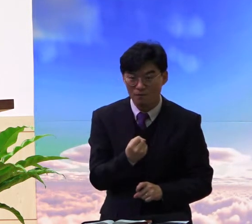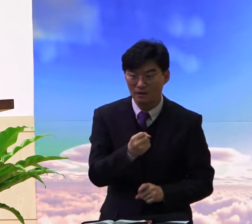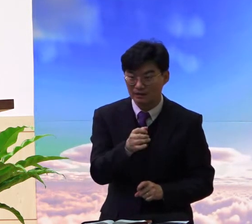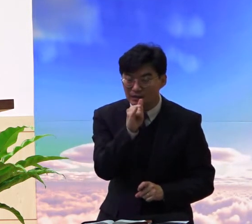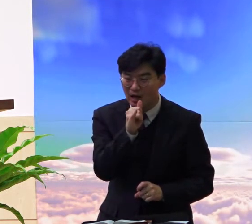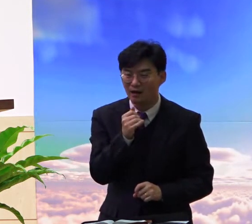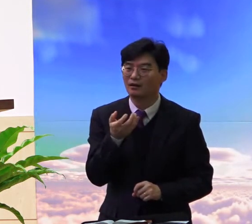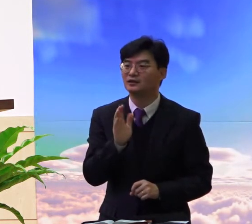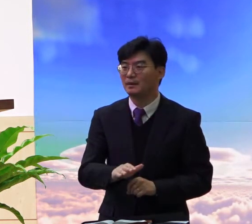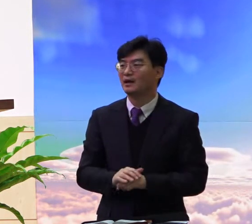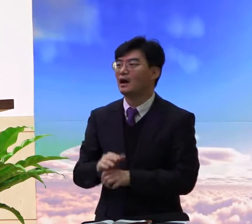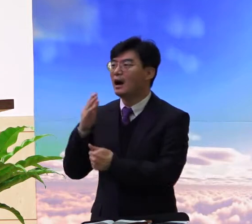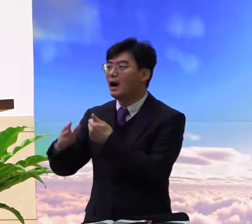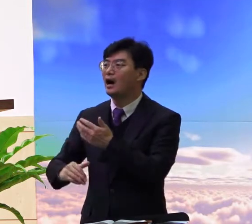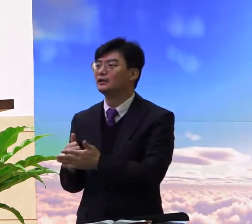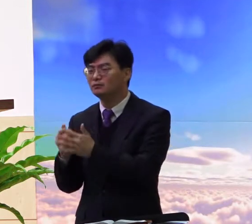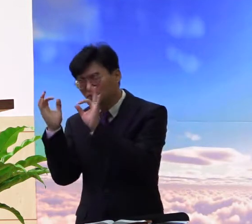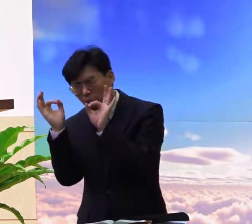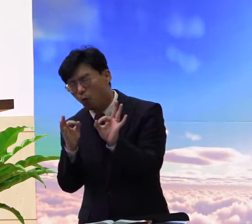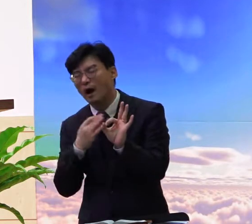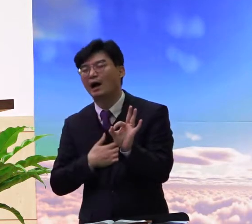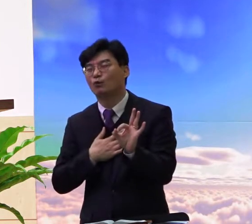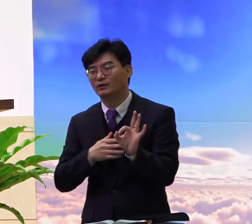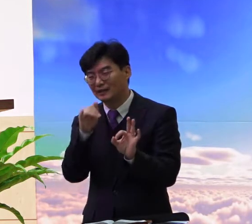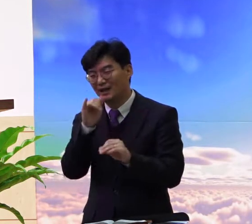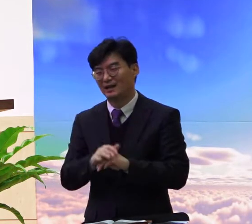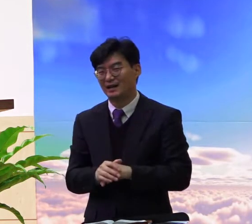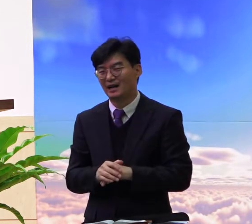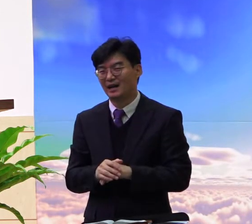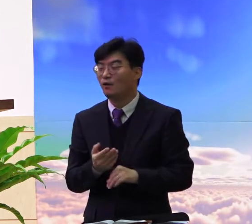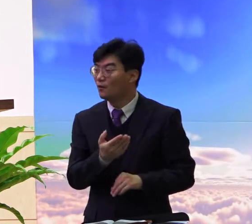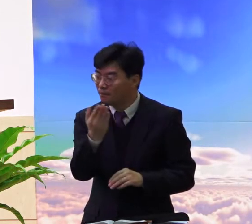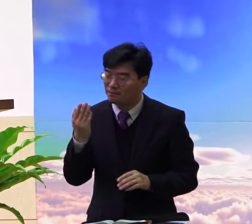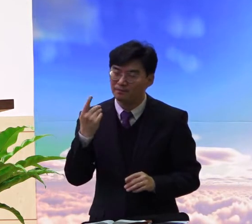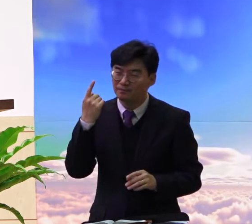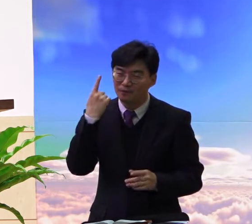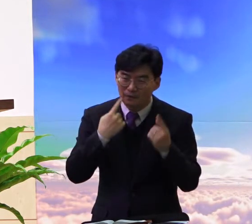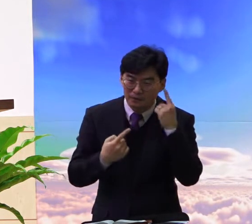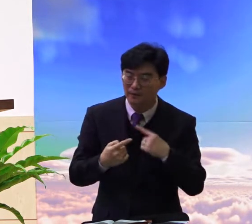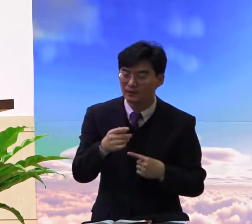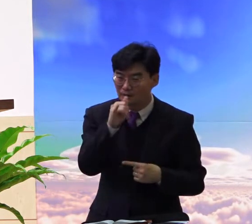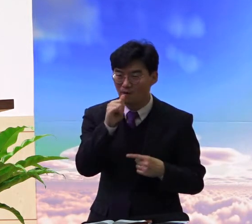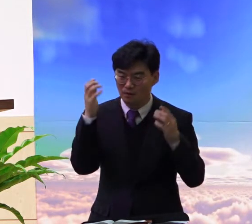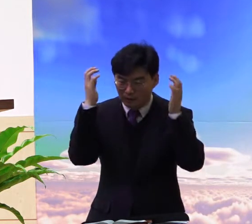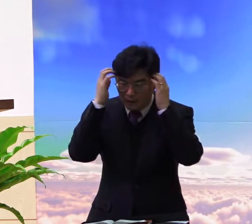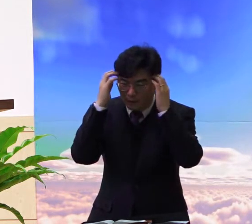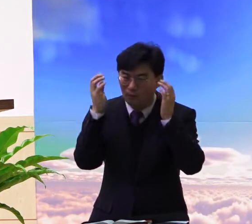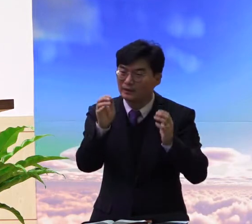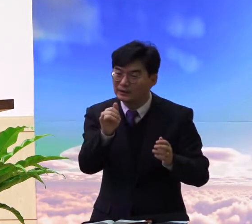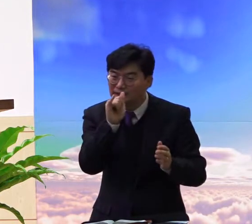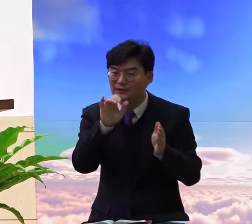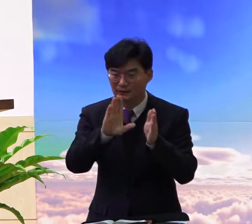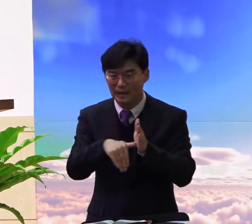것입니다. 우리가 고통 속에 있고 괴로워서 마음이 상한 그때에 하나님께서 일하신다는